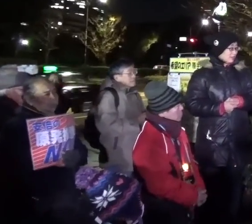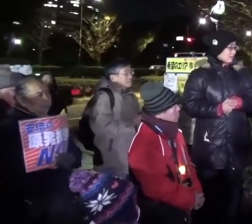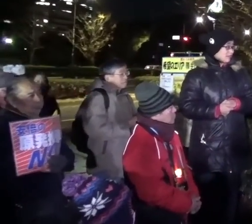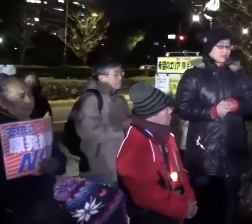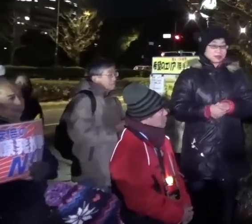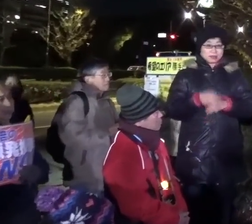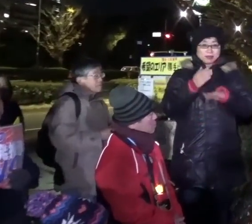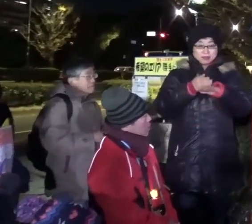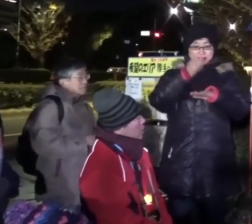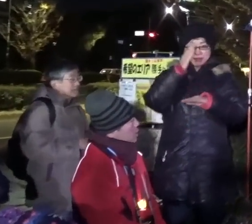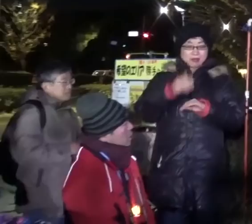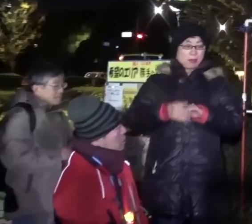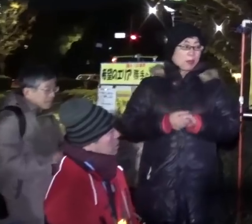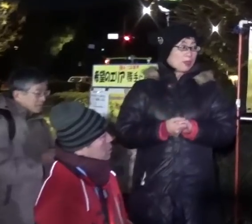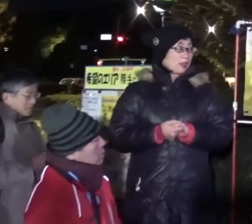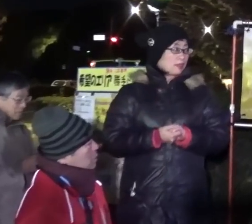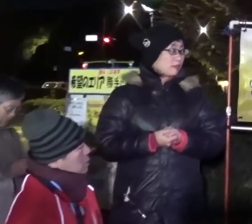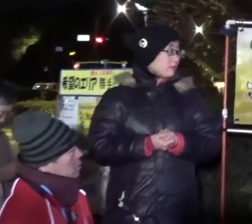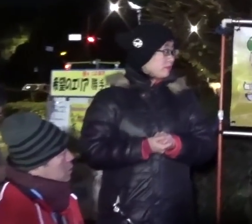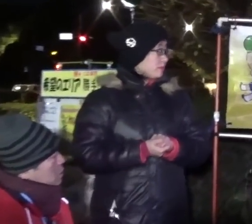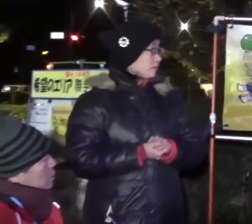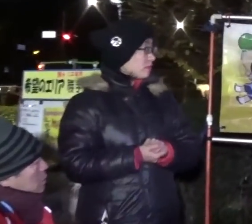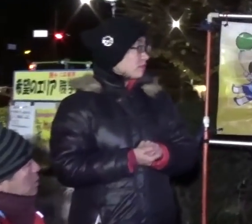ありがとうございます。